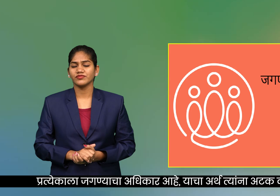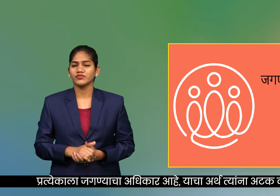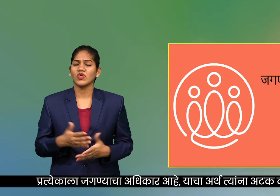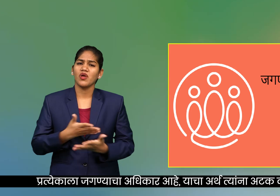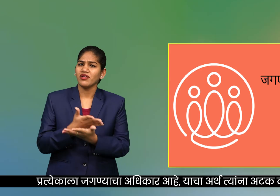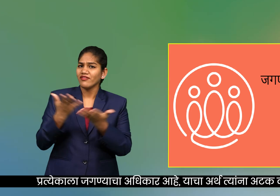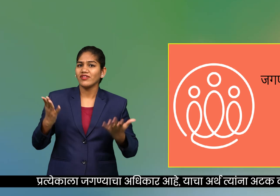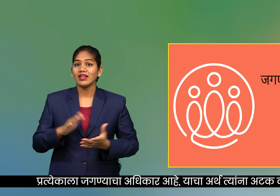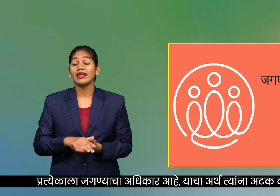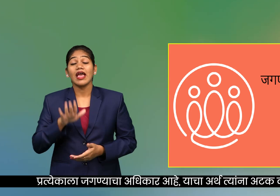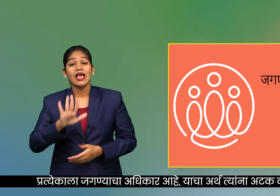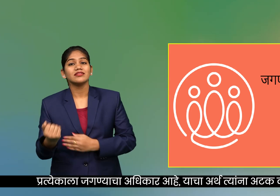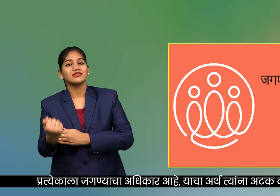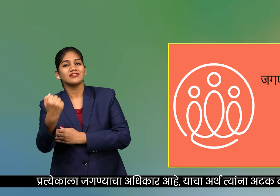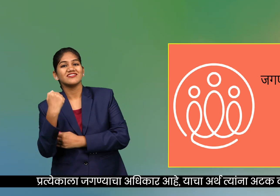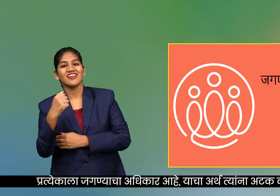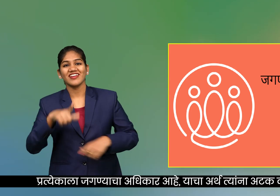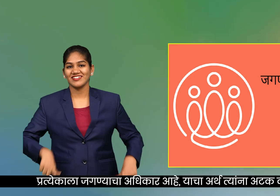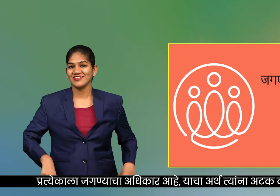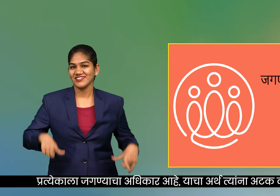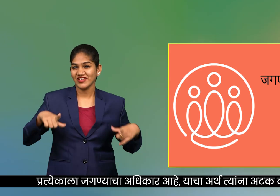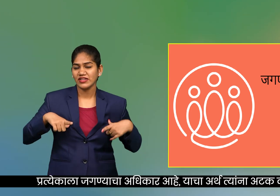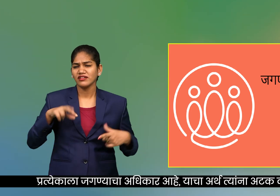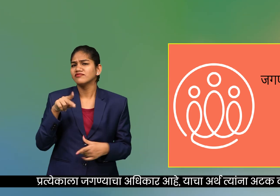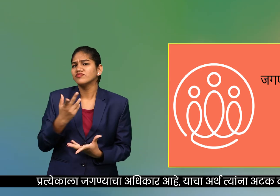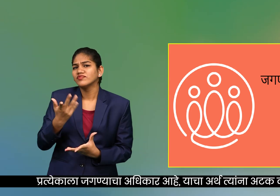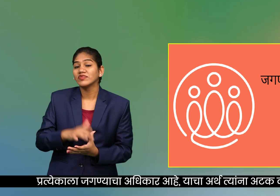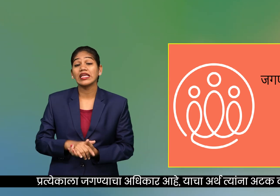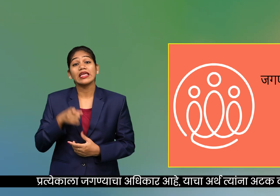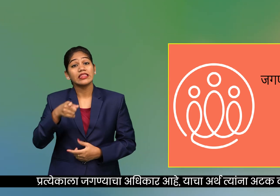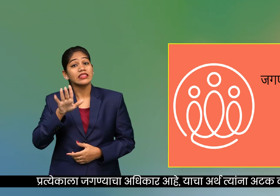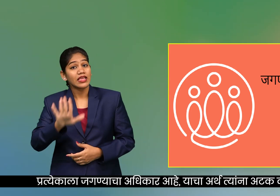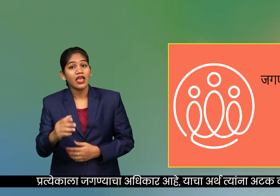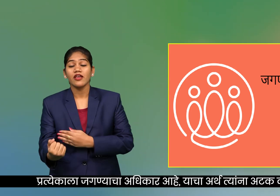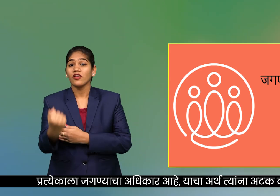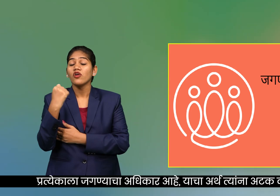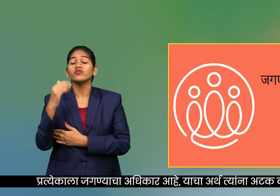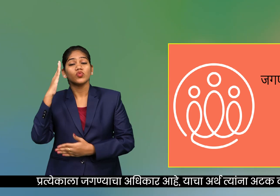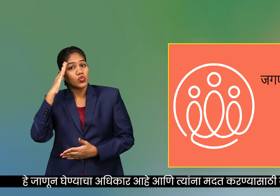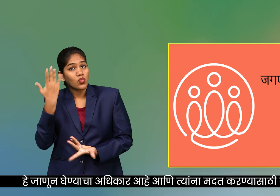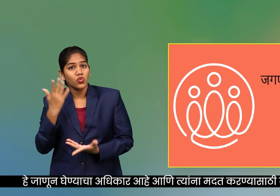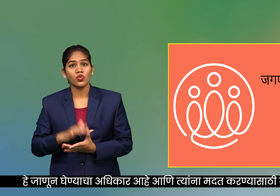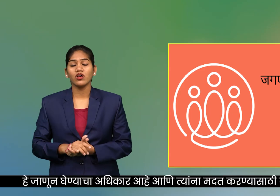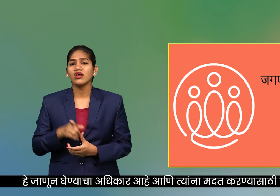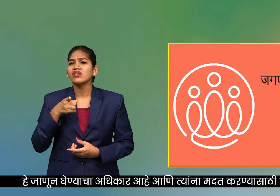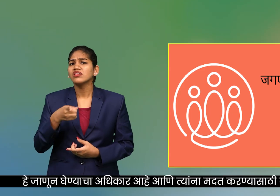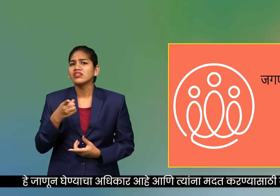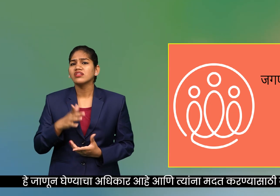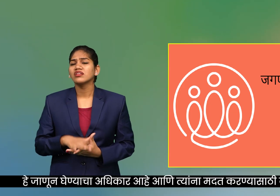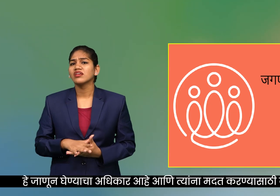प्रत्येकाला जगण्याचा अधिकार आहे याचा अर्थ त्यांना अटक का केली जाते जाणून घेण्याचा अधिकार आहे